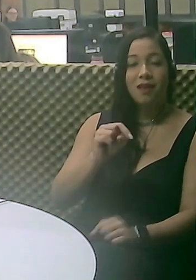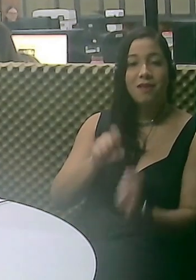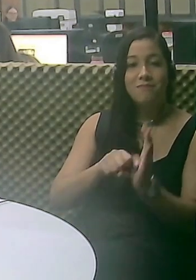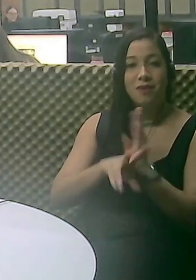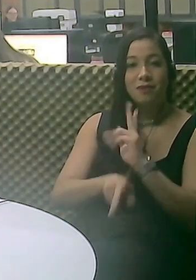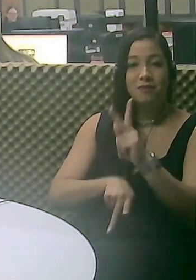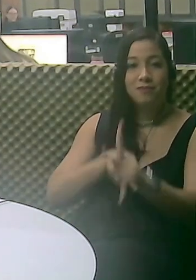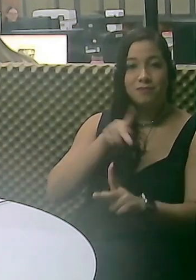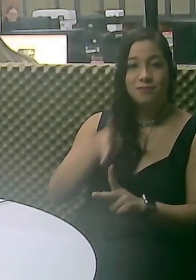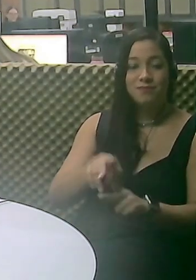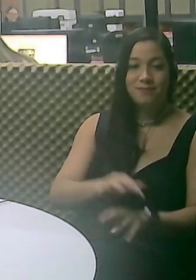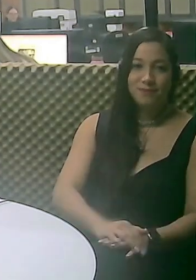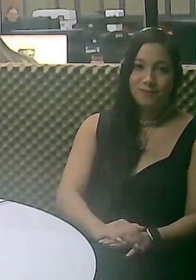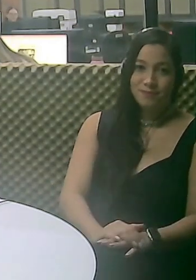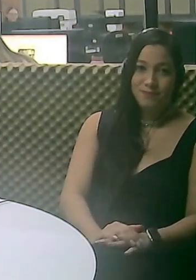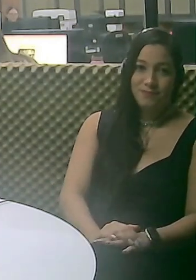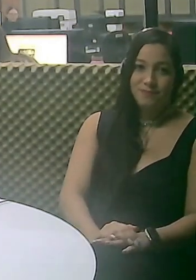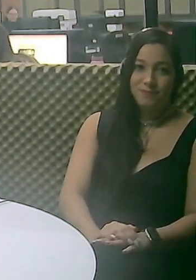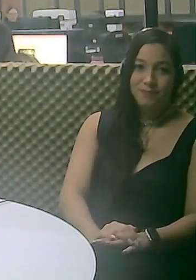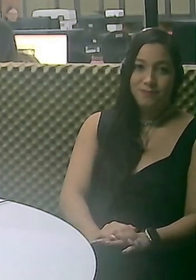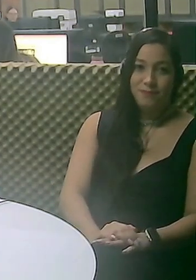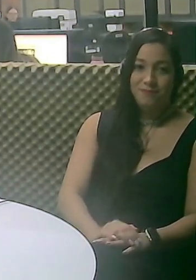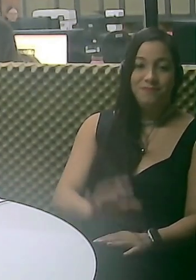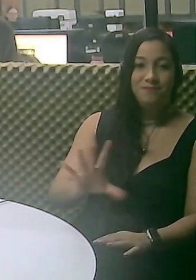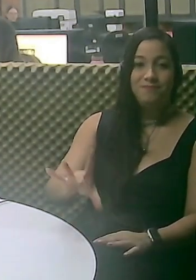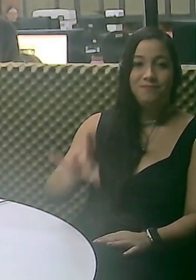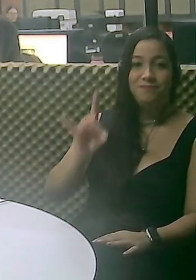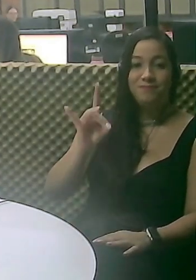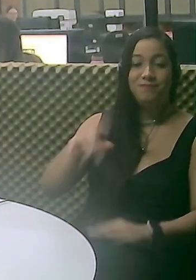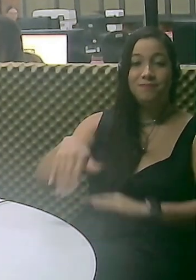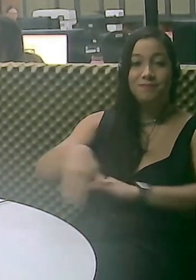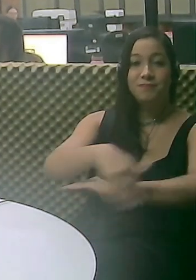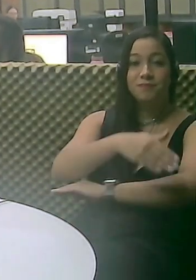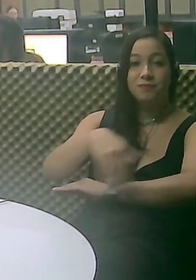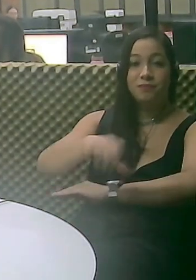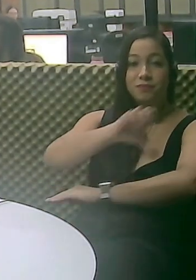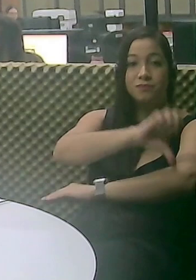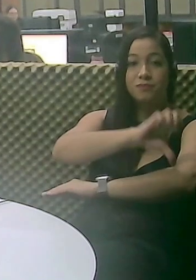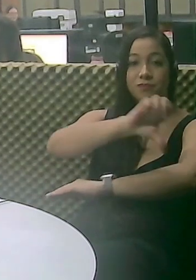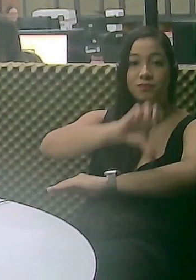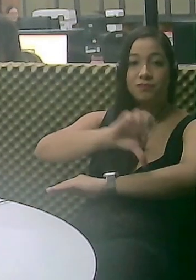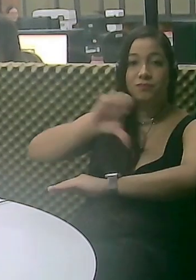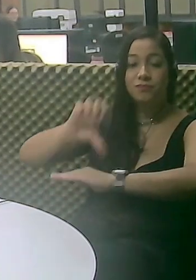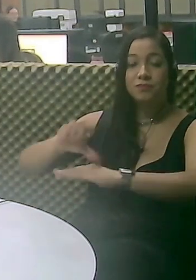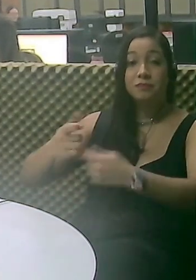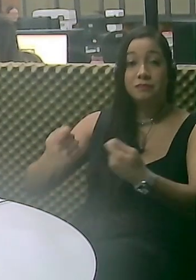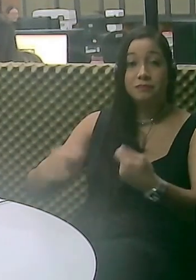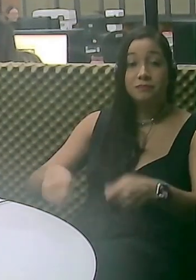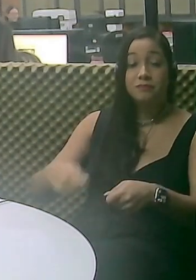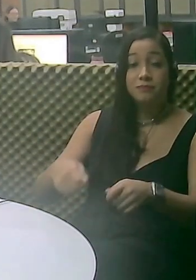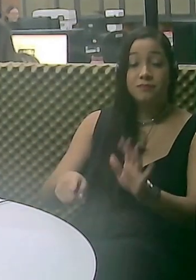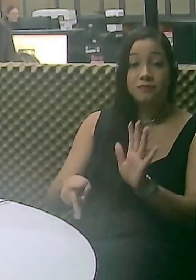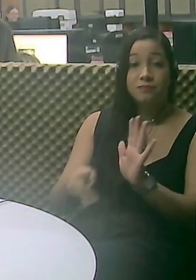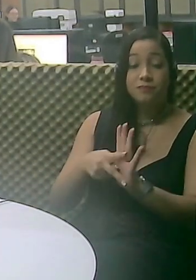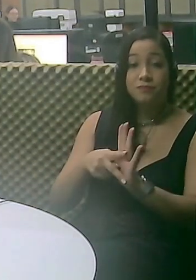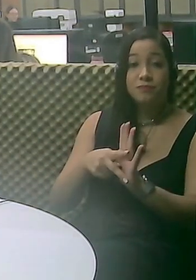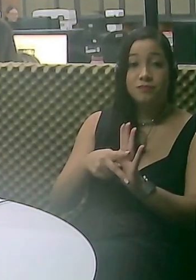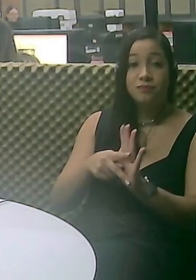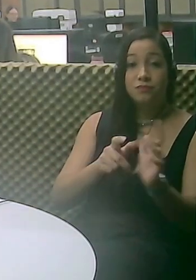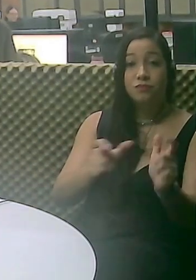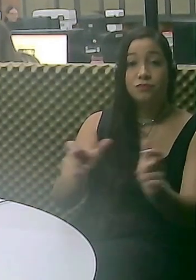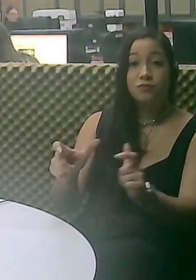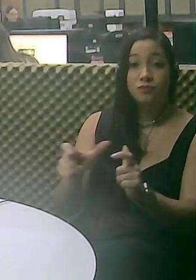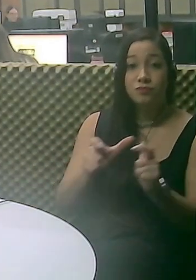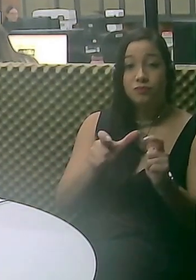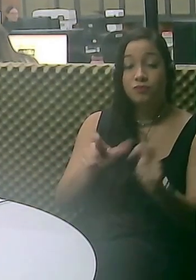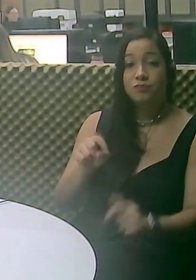nosso povo. A escolha dos pontos a serem atendidos é baseada na necessidade apresentada em cada local,